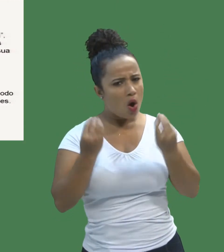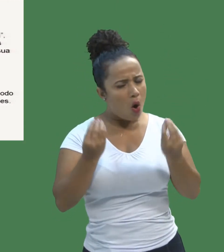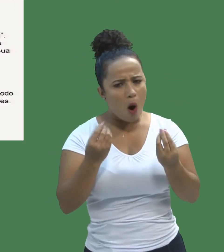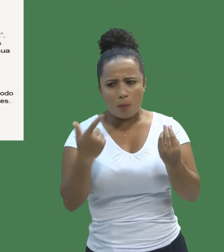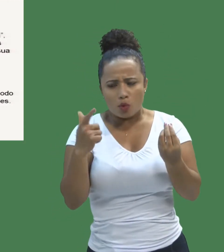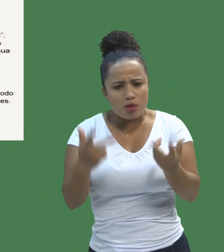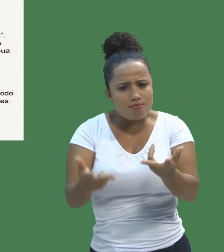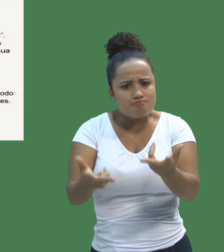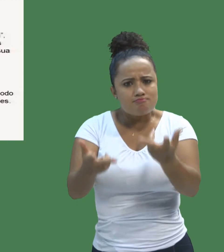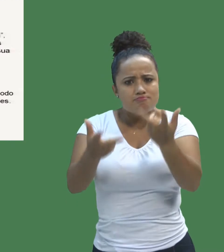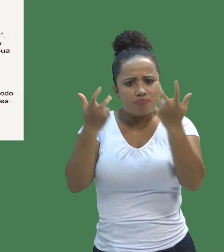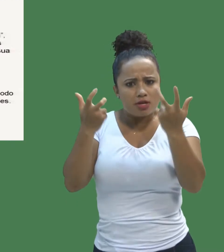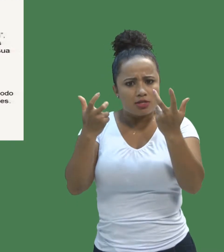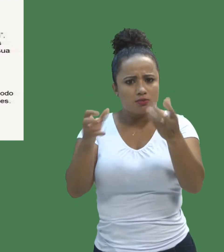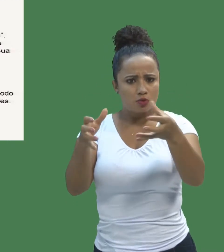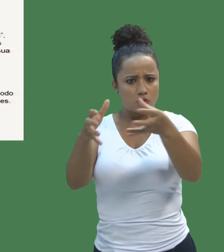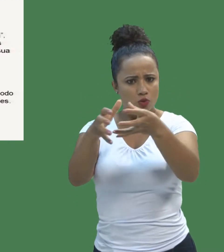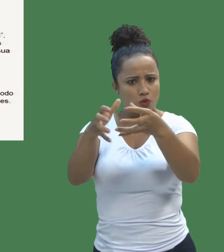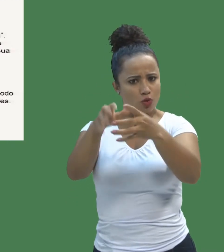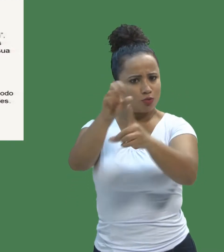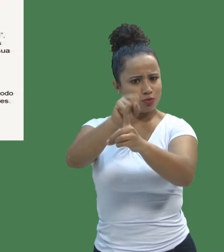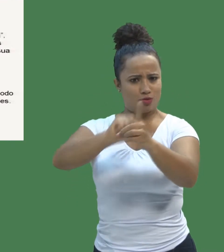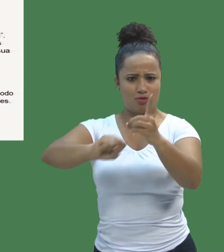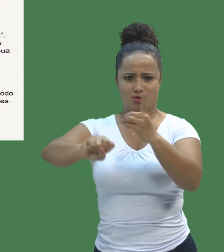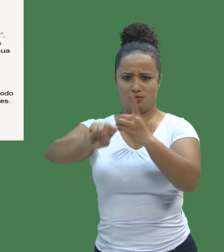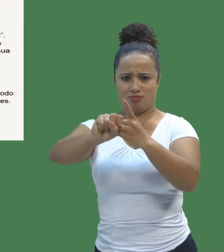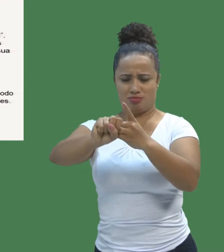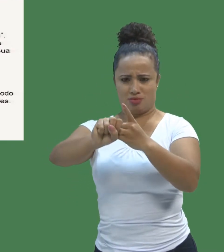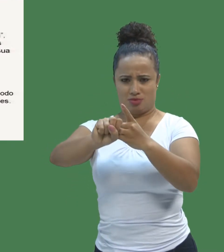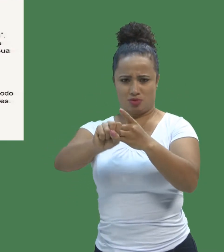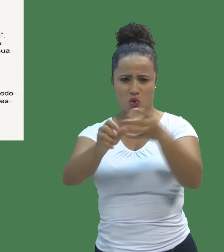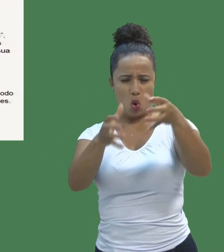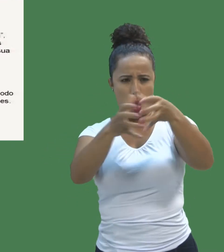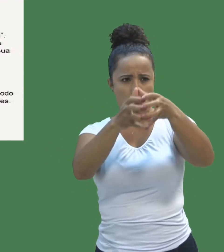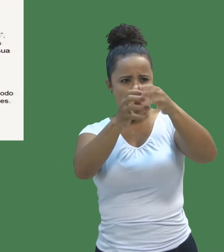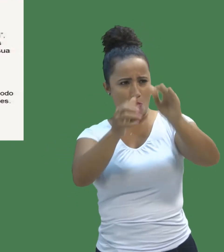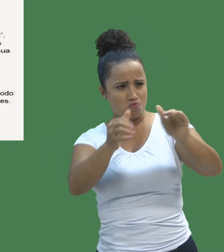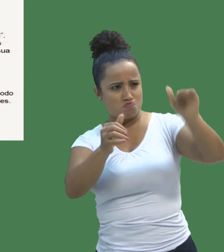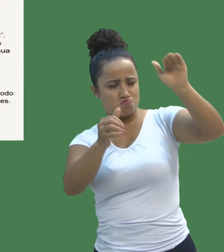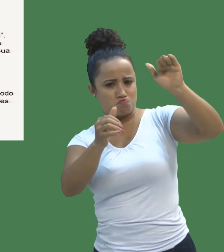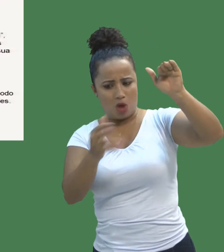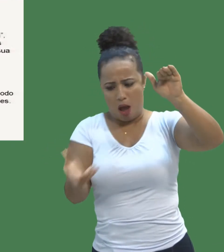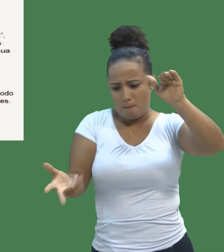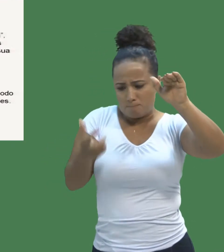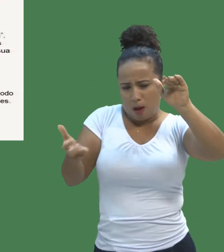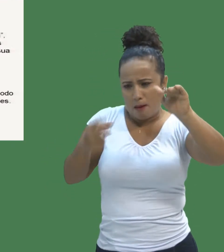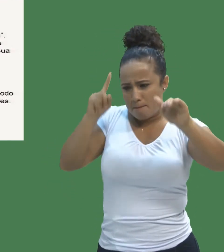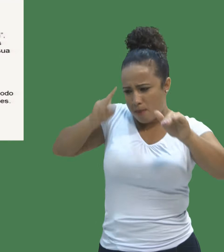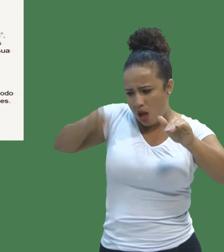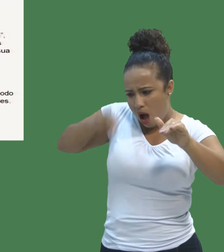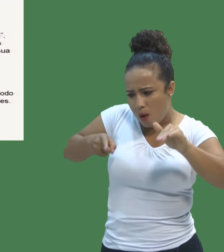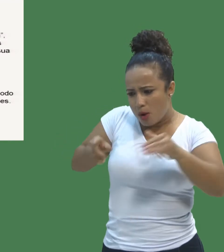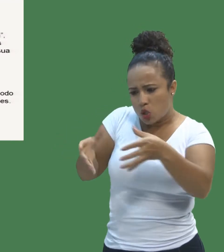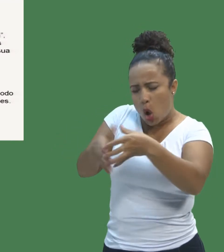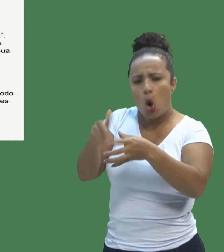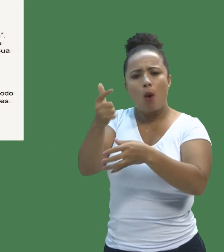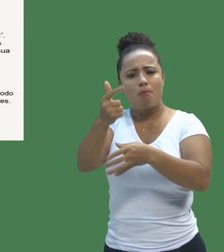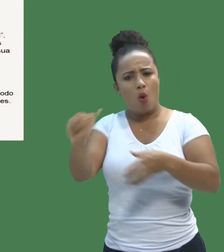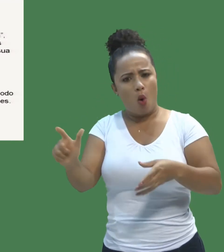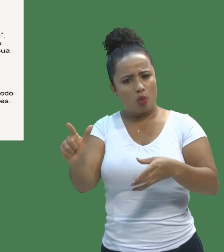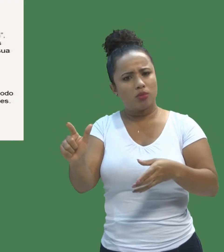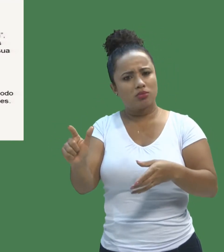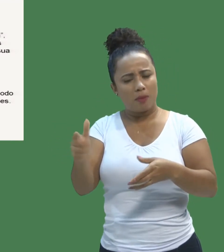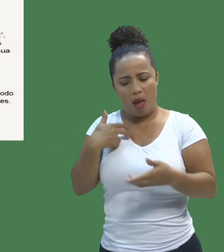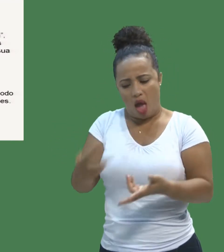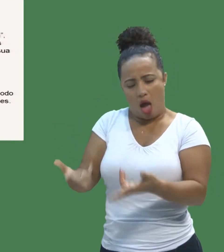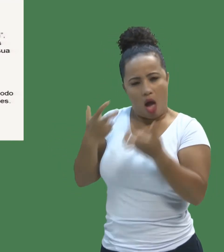Como não percebe o absurdo das classes sociais em que uma